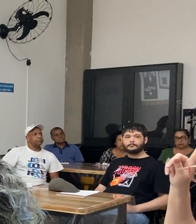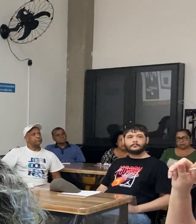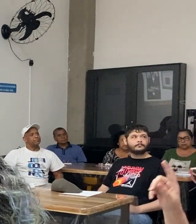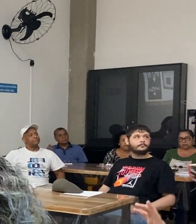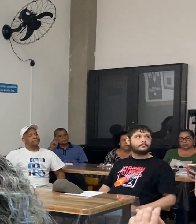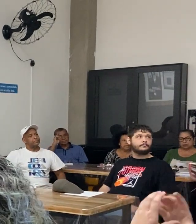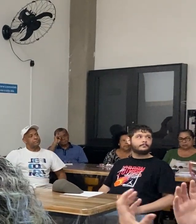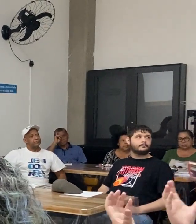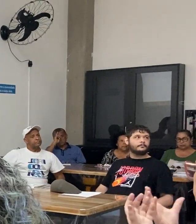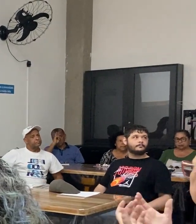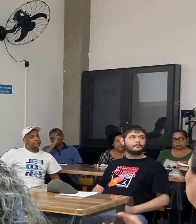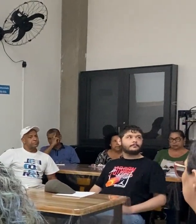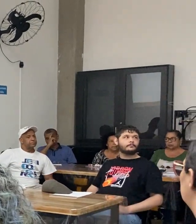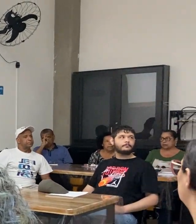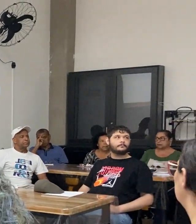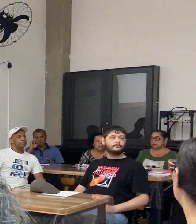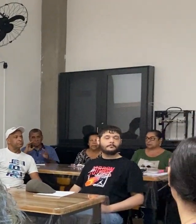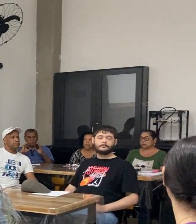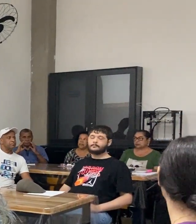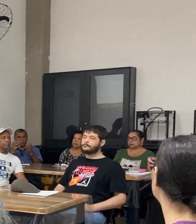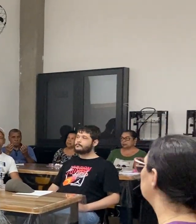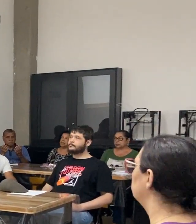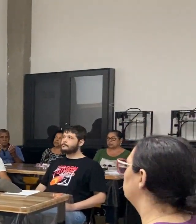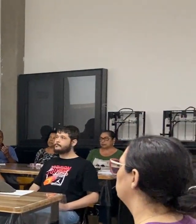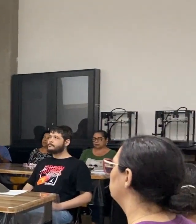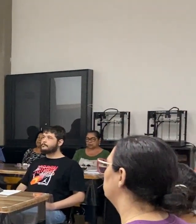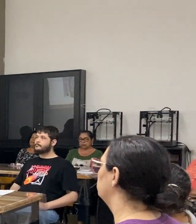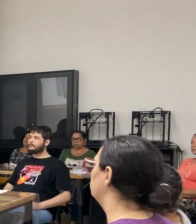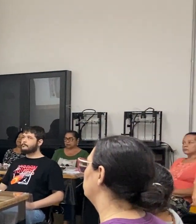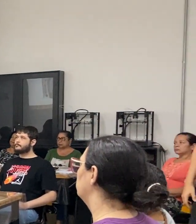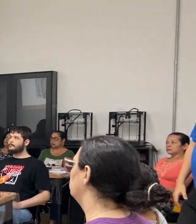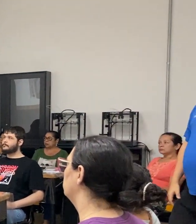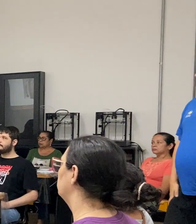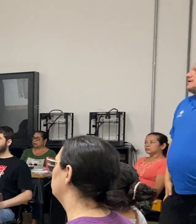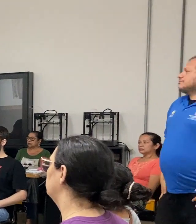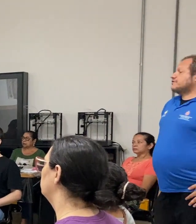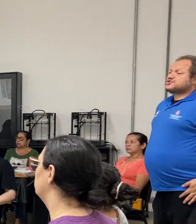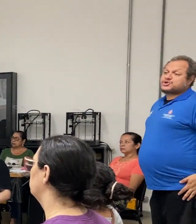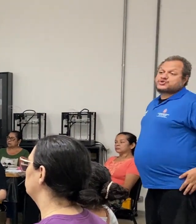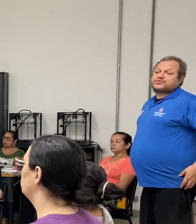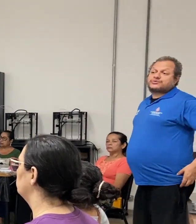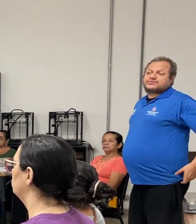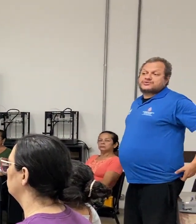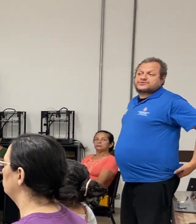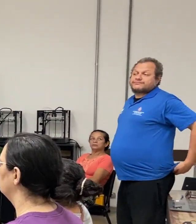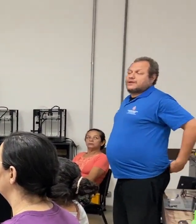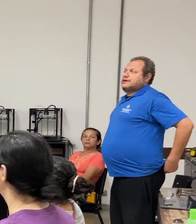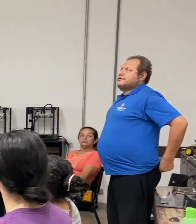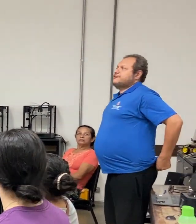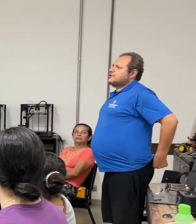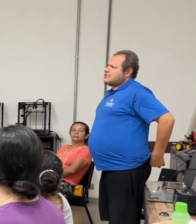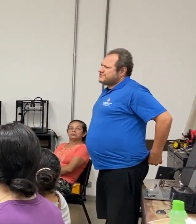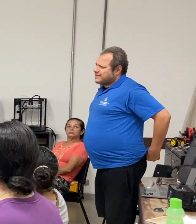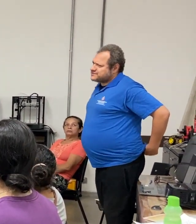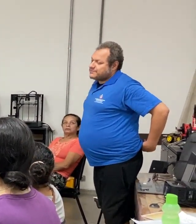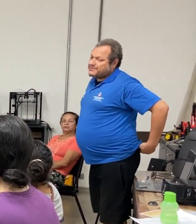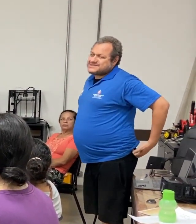proibida. Né? Tiveram alguns congressos, algumas questões lá. Professores surdos foram convidados também, mas eles